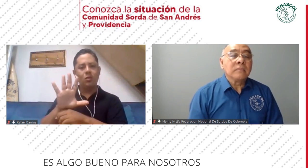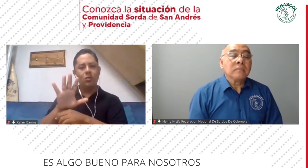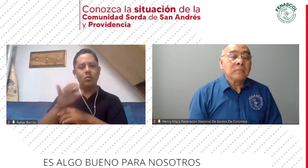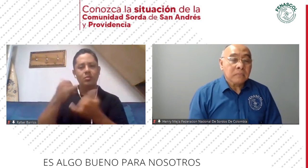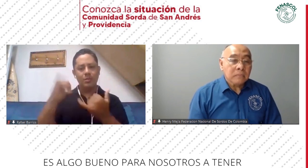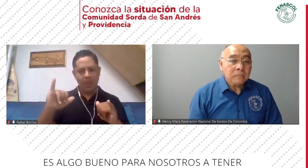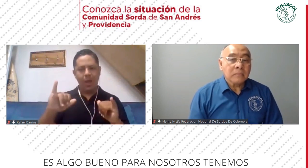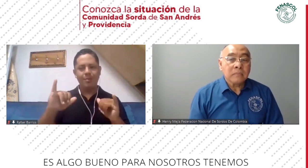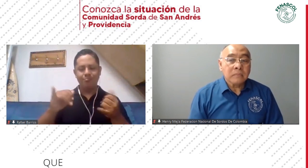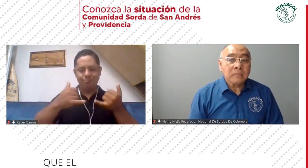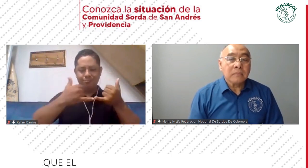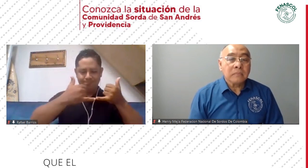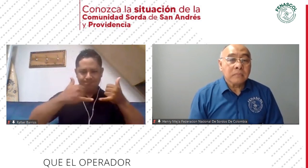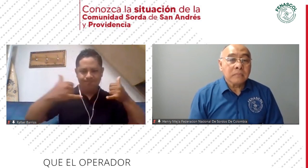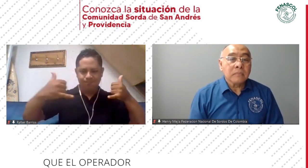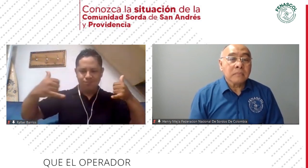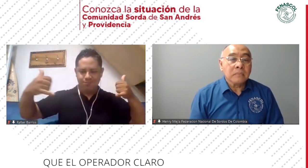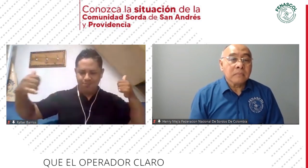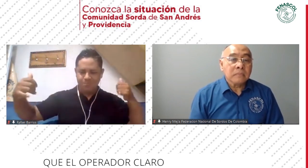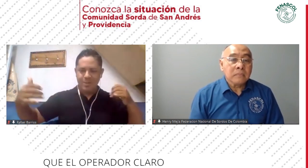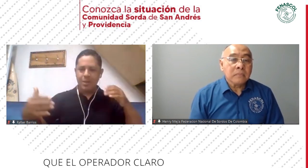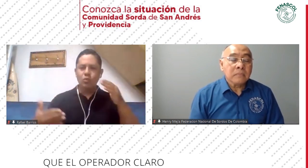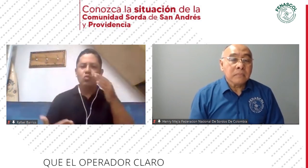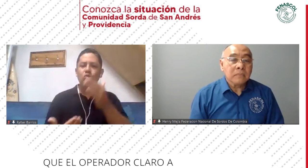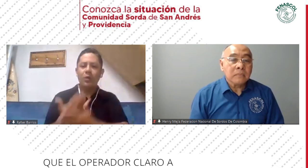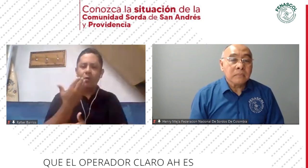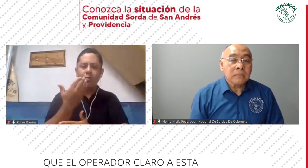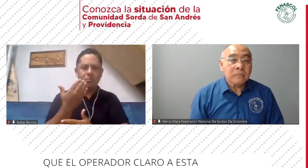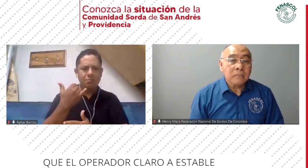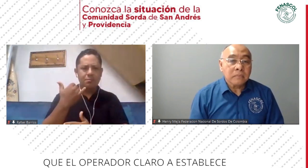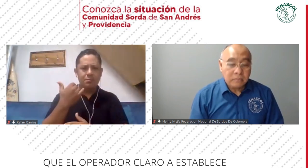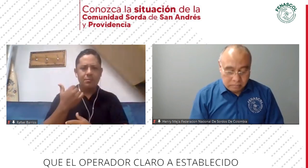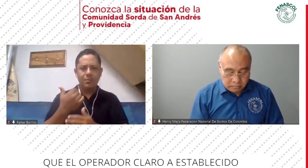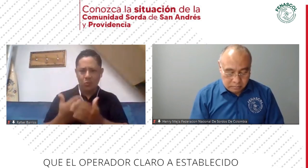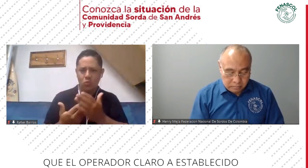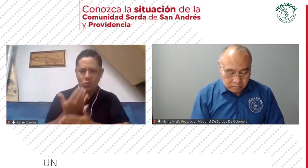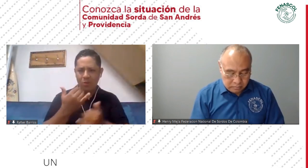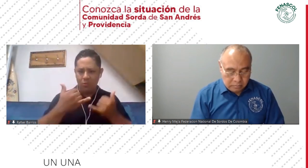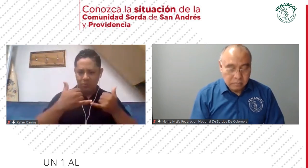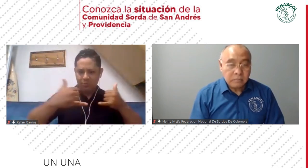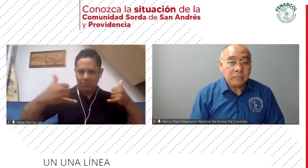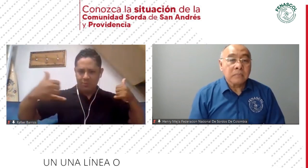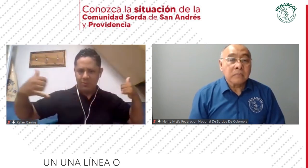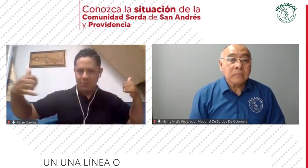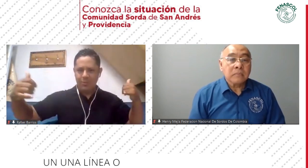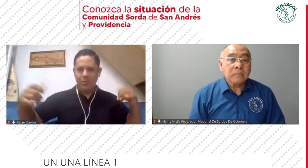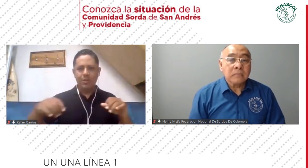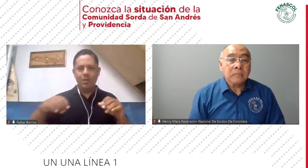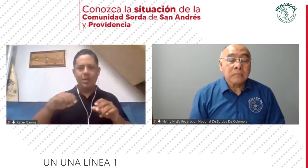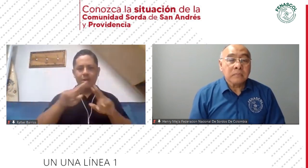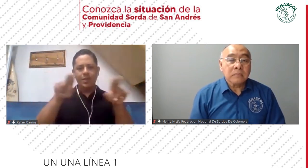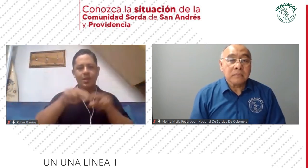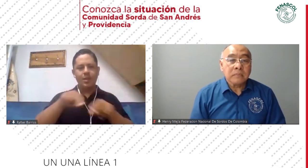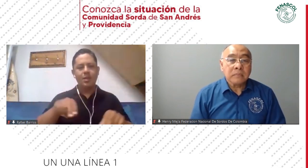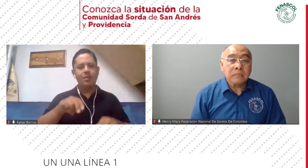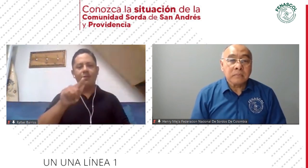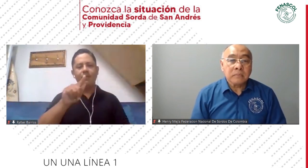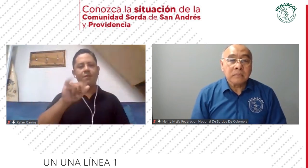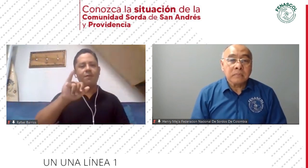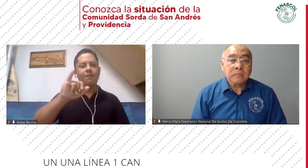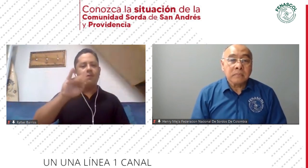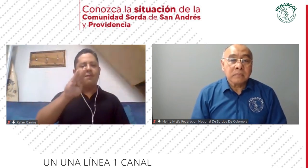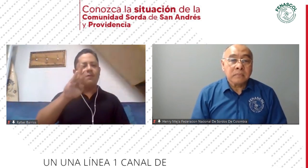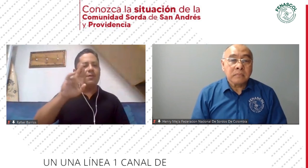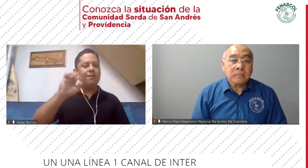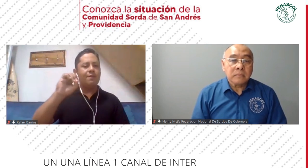ya tenemos que el operador claro ha establecido una línea aún un